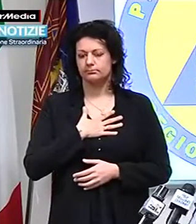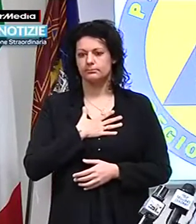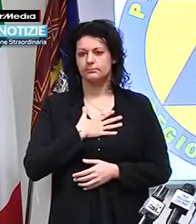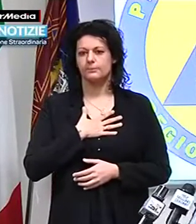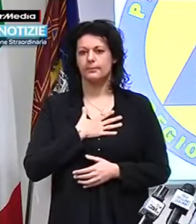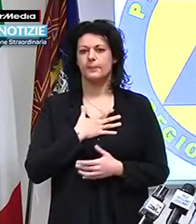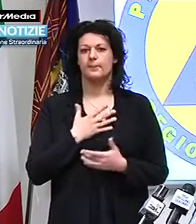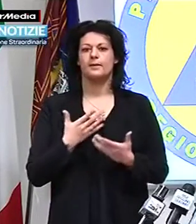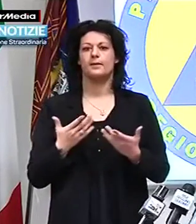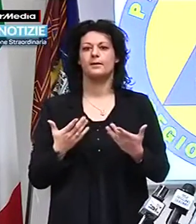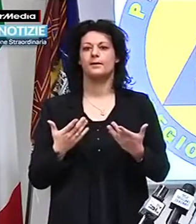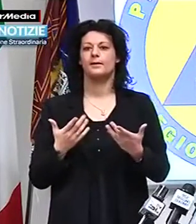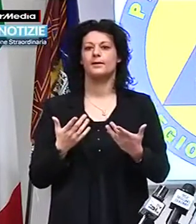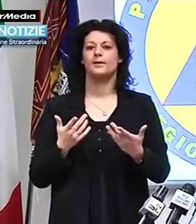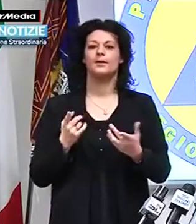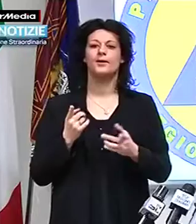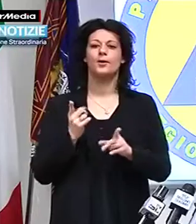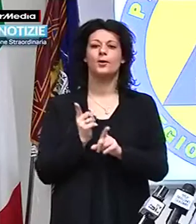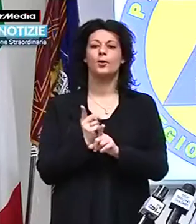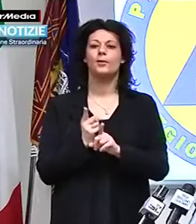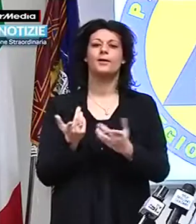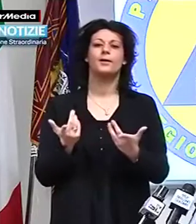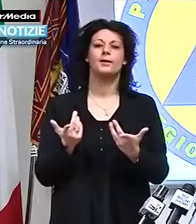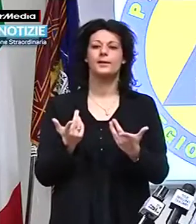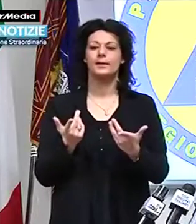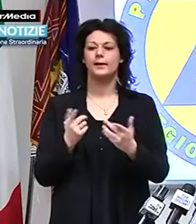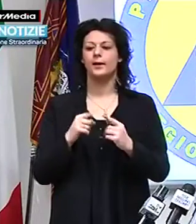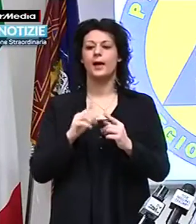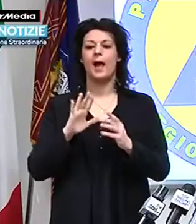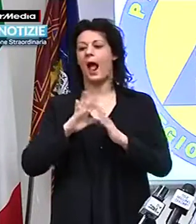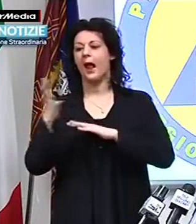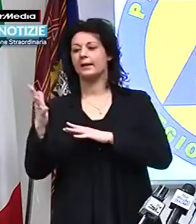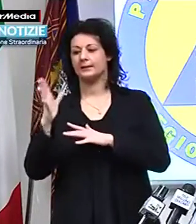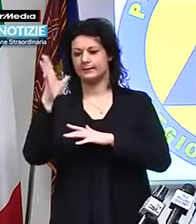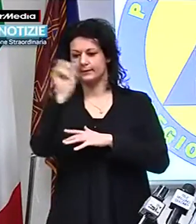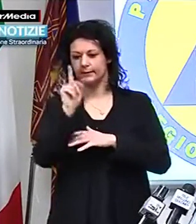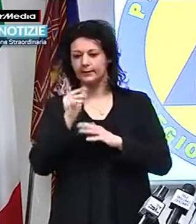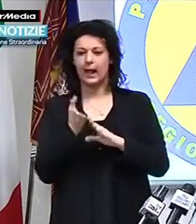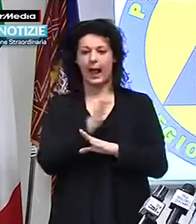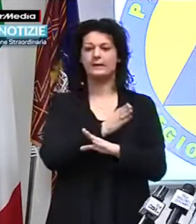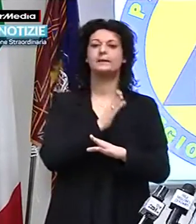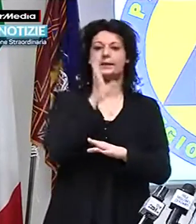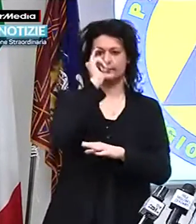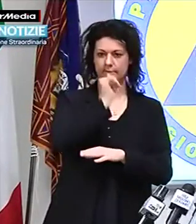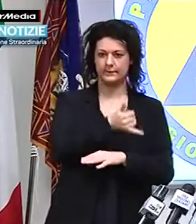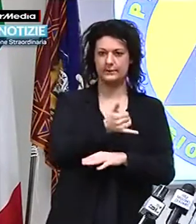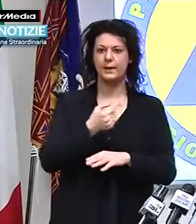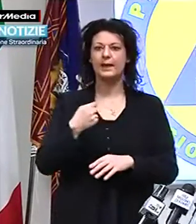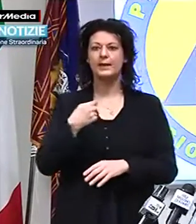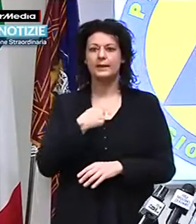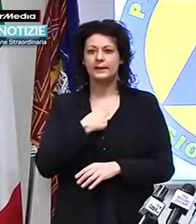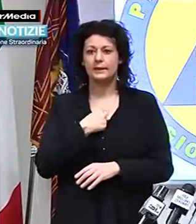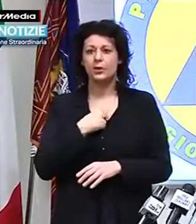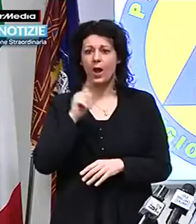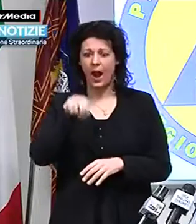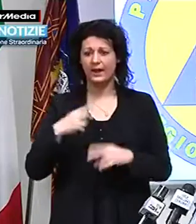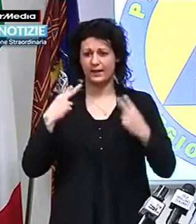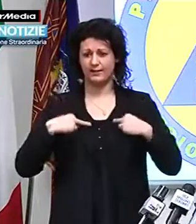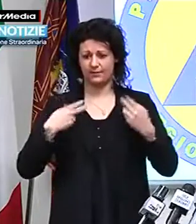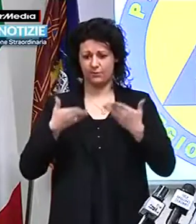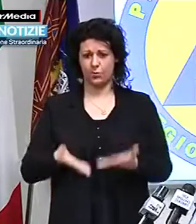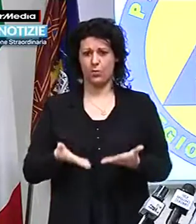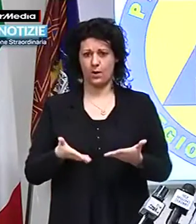c'è da sta parte i lazzaroni che non capiscono niente, dall'altra parte quelli che hanno capito tutto. Ma io sono assolutamente nei panni di uno che vive nella bassa